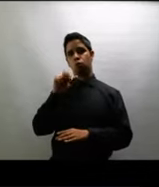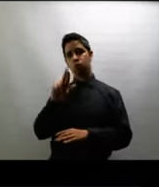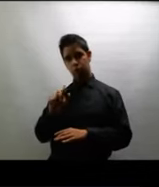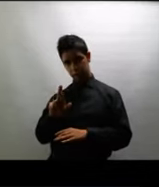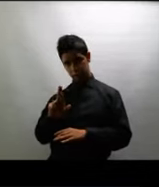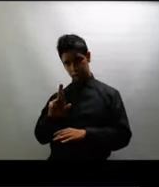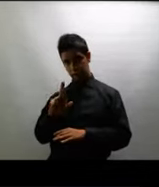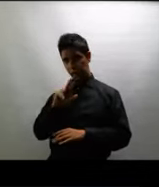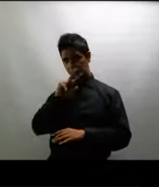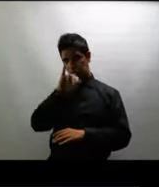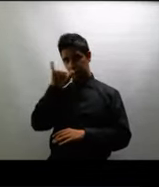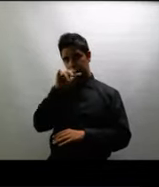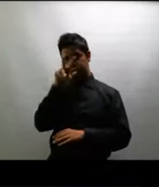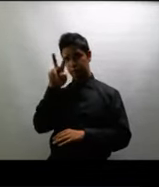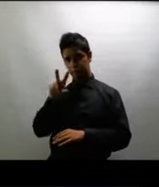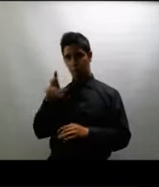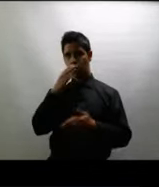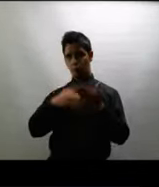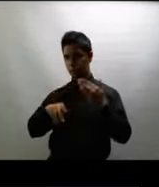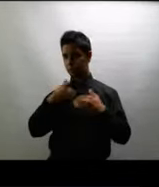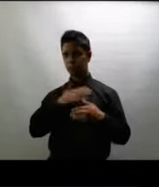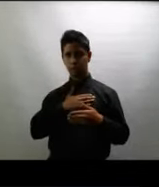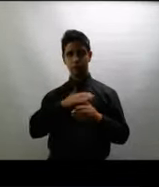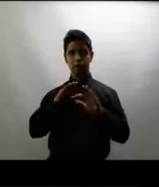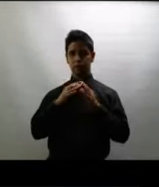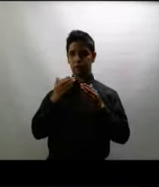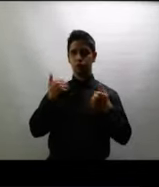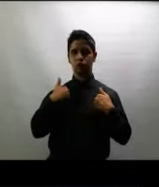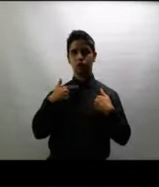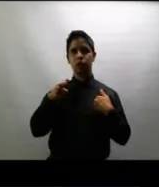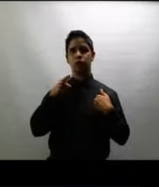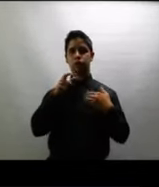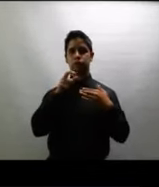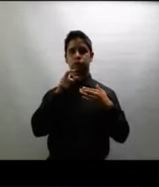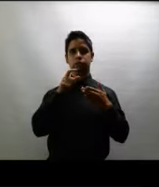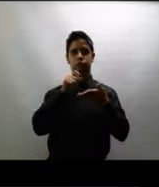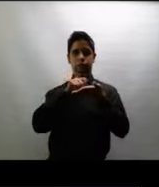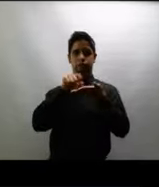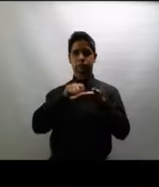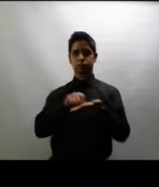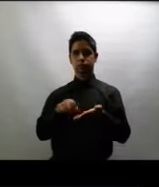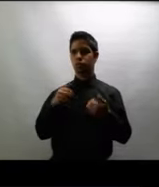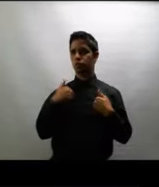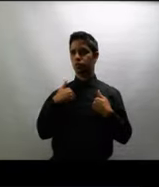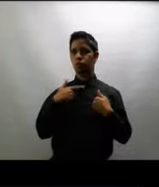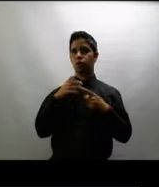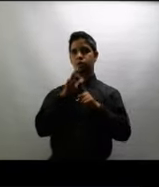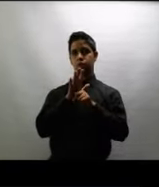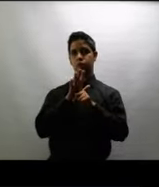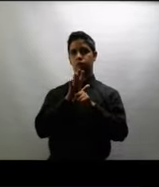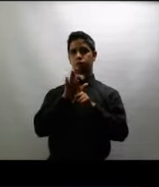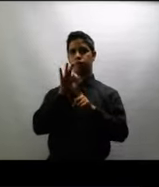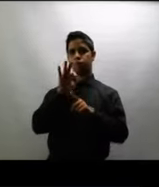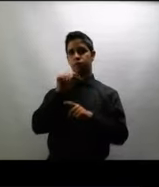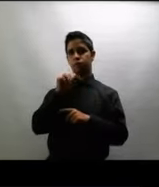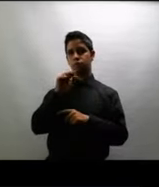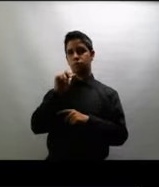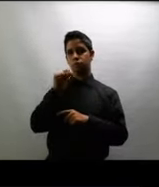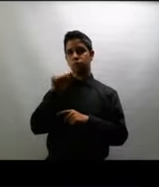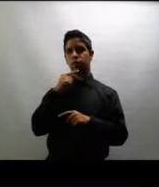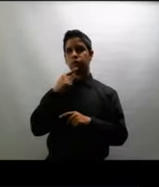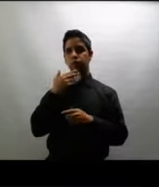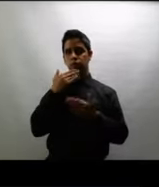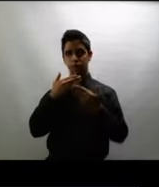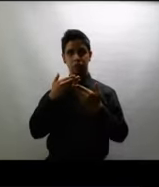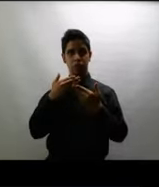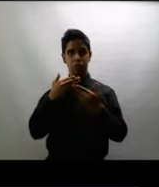parte de mis clases, yo tenía que componer. Yo tengo una composición bien famosa que todo el mundo conoce, pero no sabe que es mía. Ah,